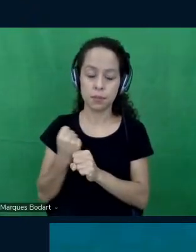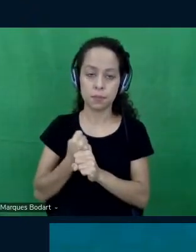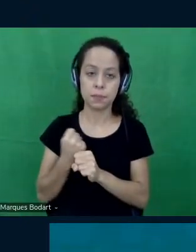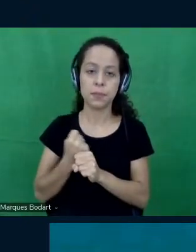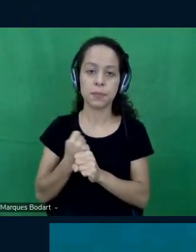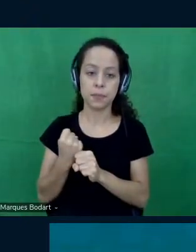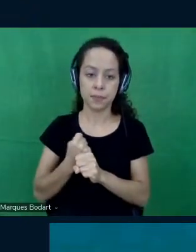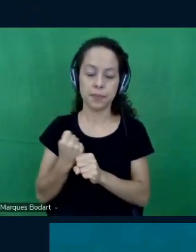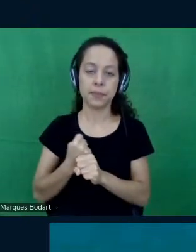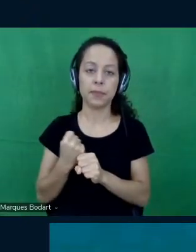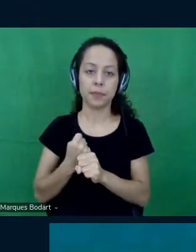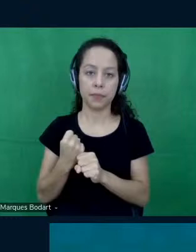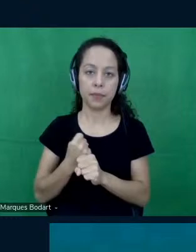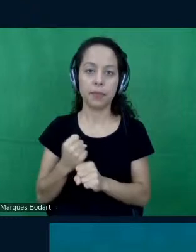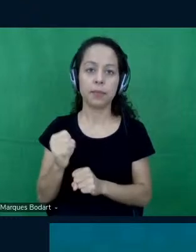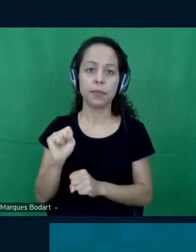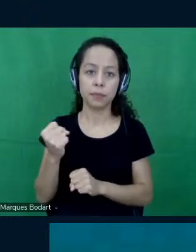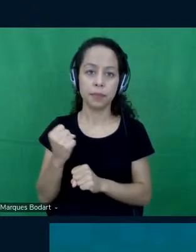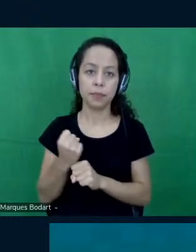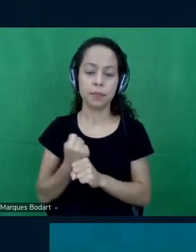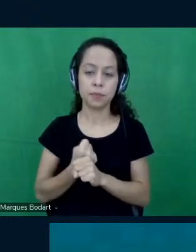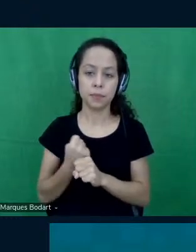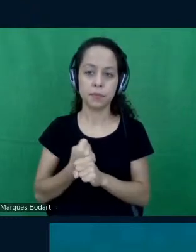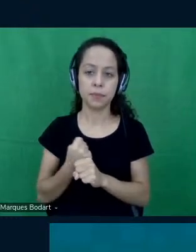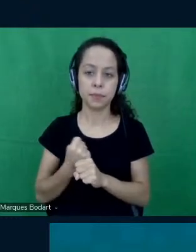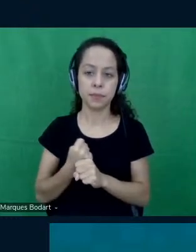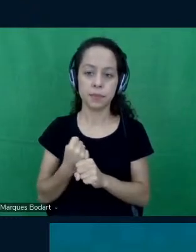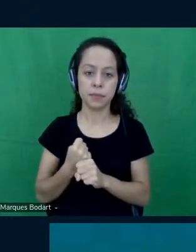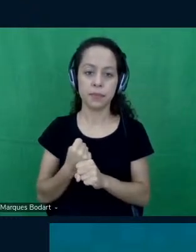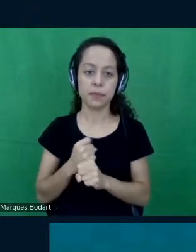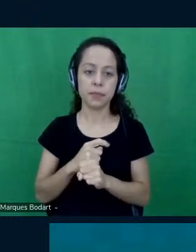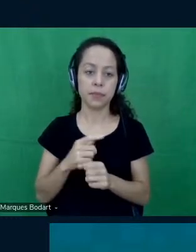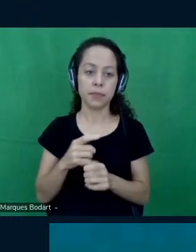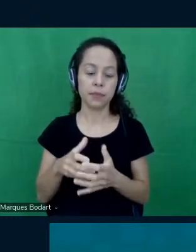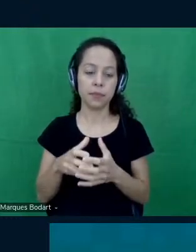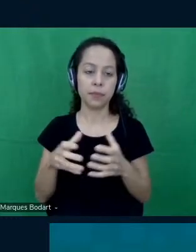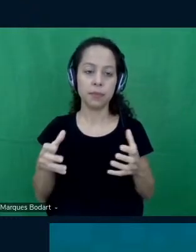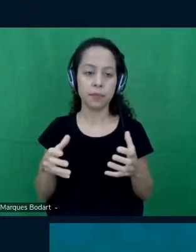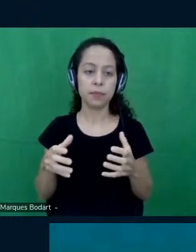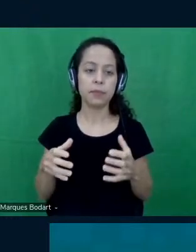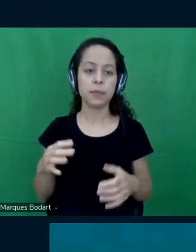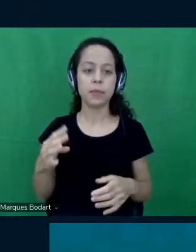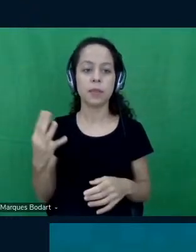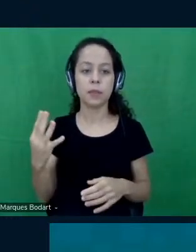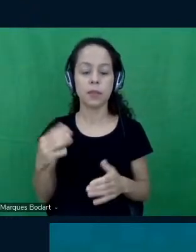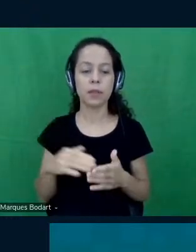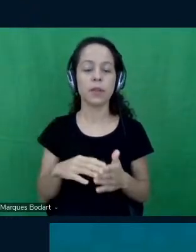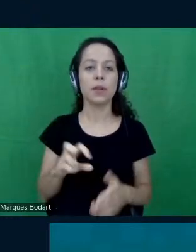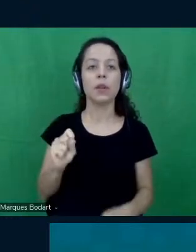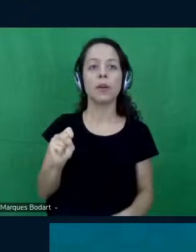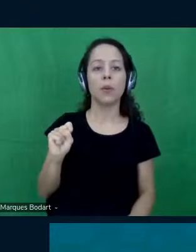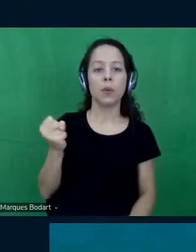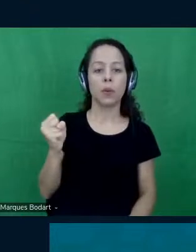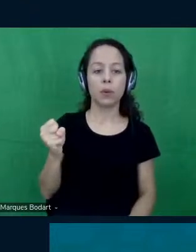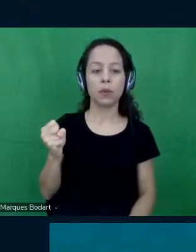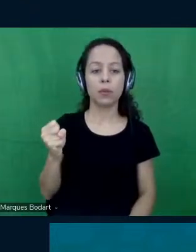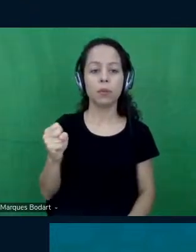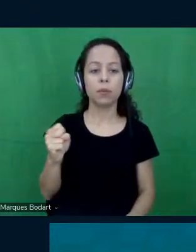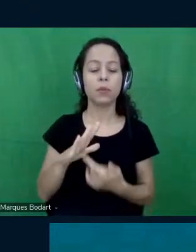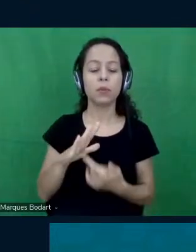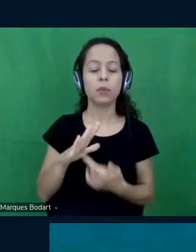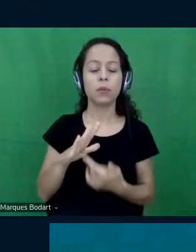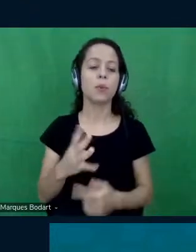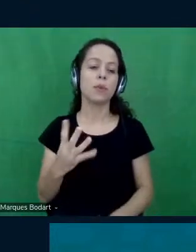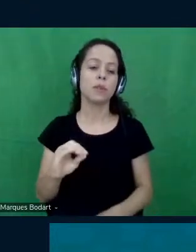Tornou-se obrigatório, e a ampliação de 4 para 8 anos de escolaridade, 40